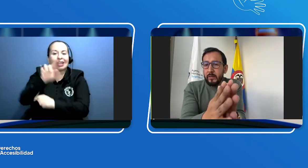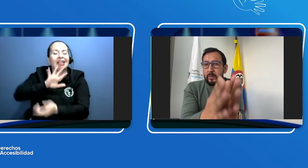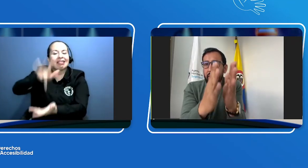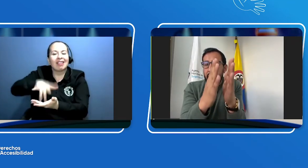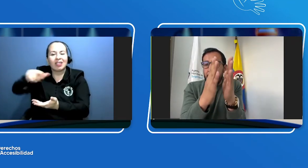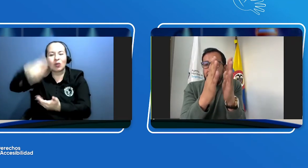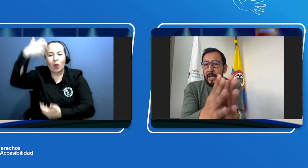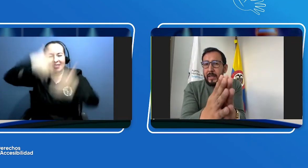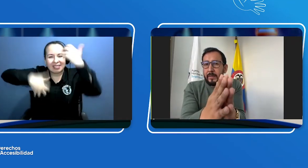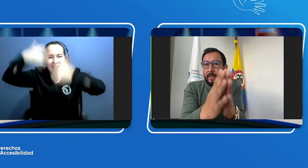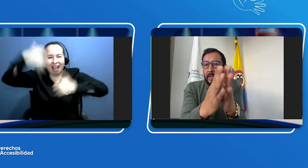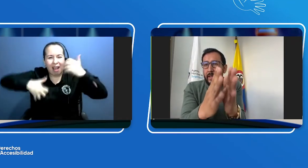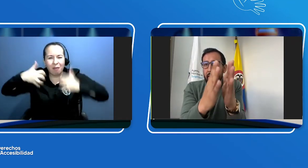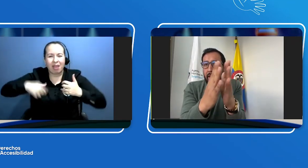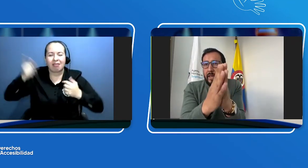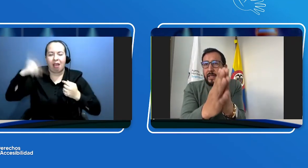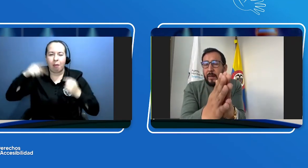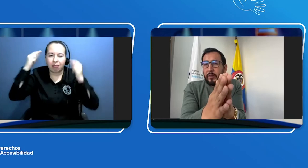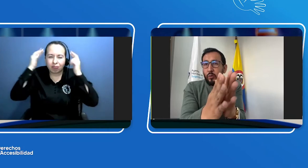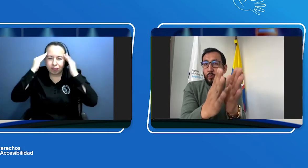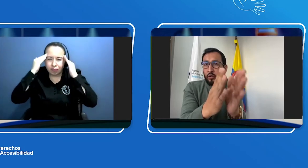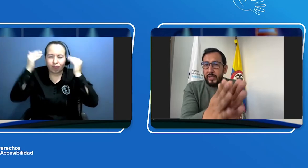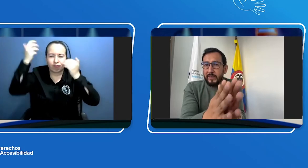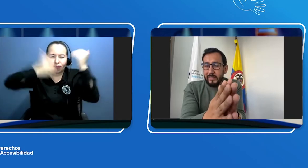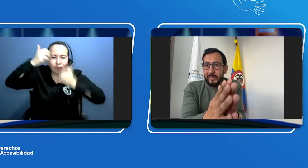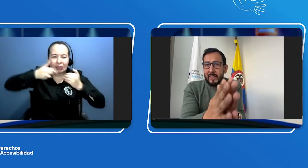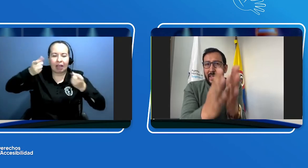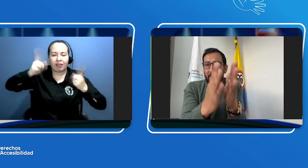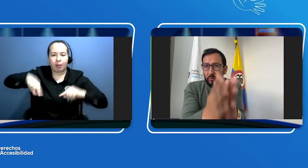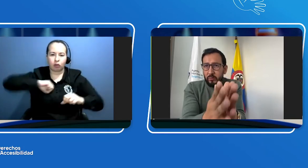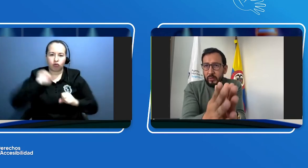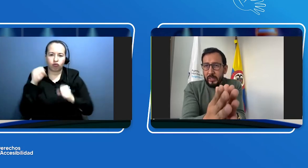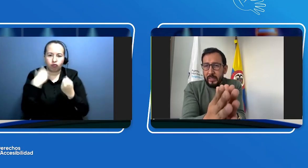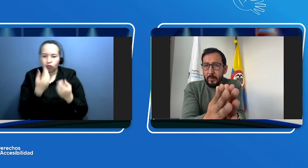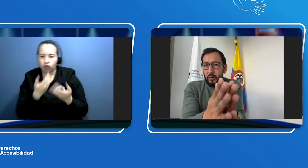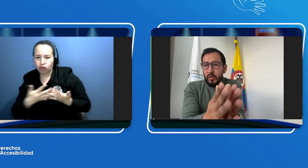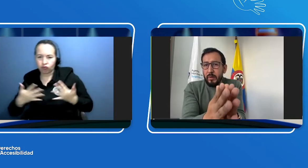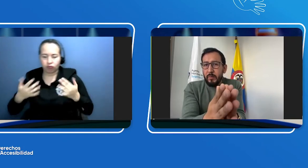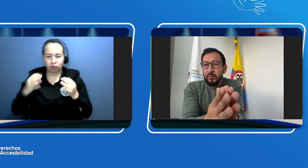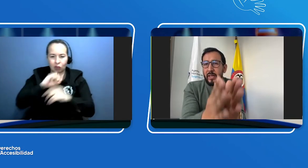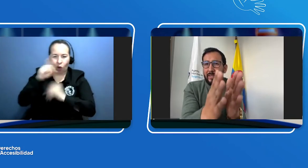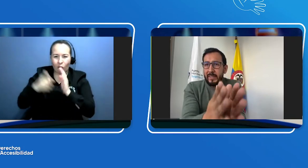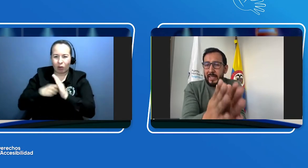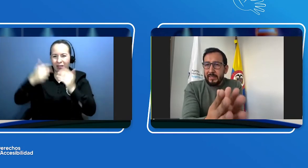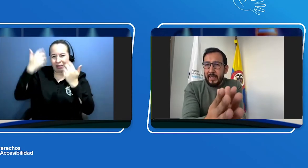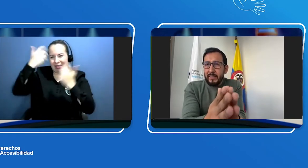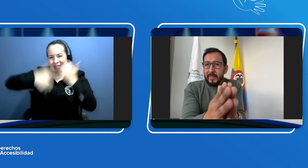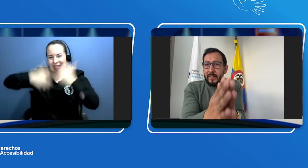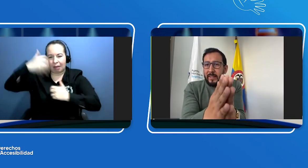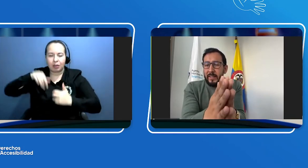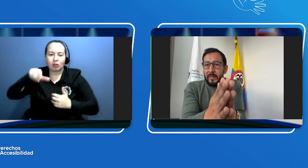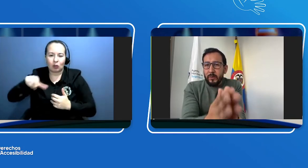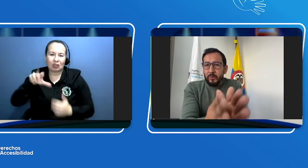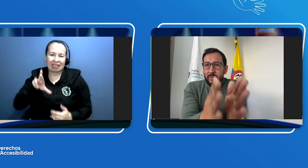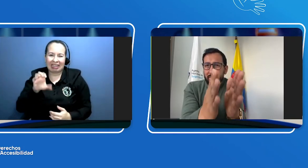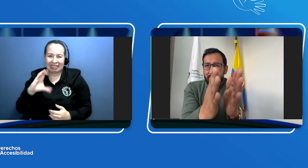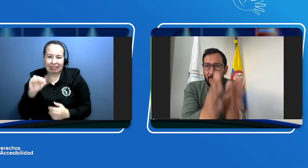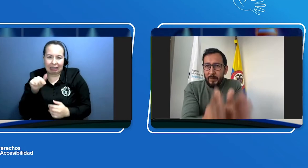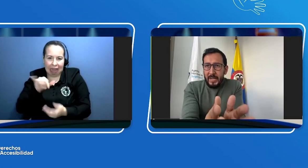mental y de actitud motriz, que es lo que ustedes llaman o llamamos el CRC. Entonces, de manera